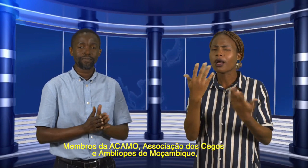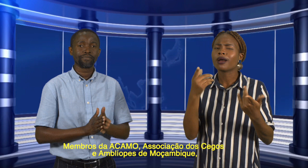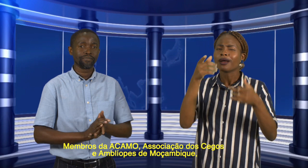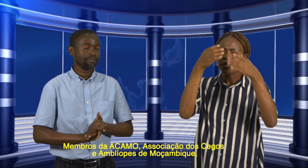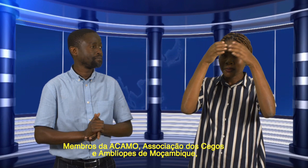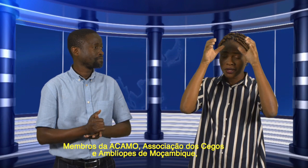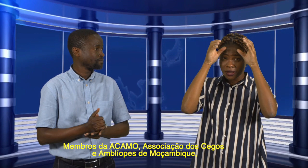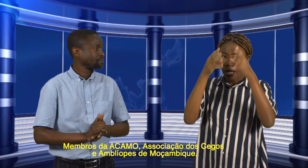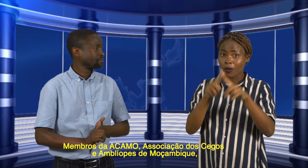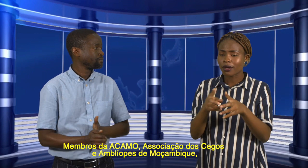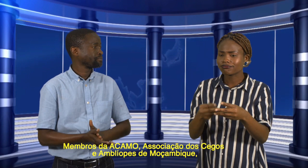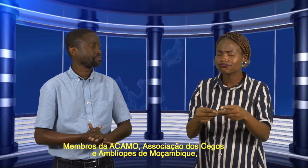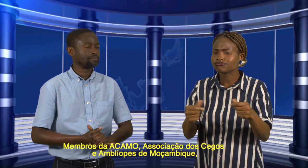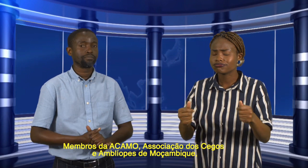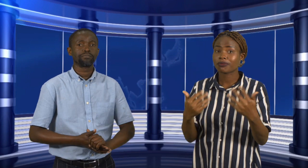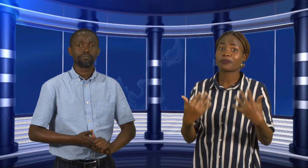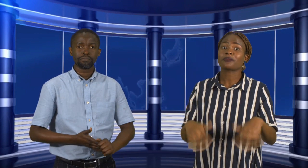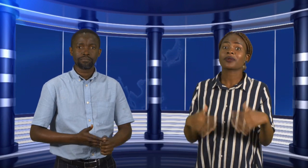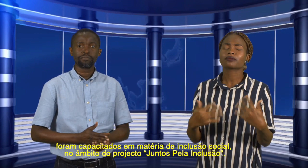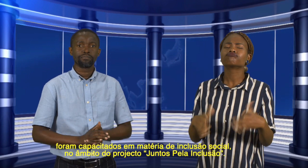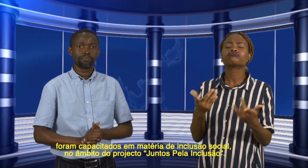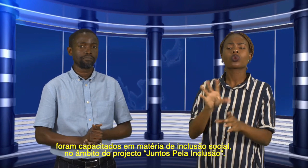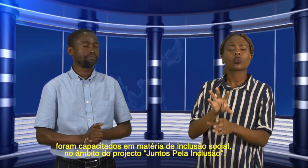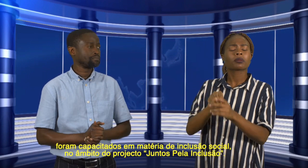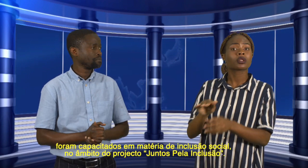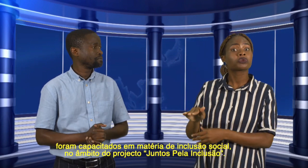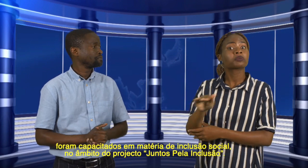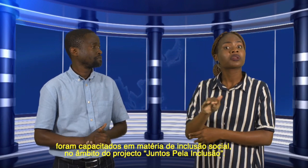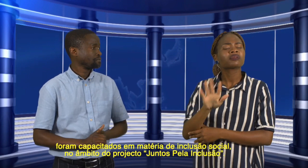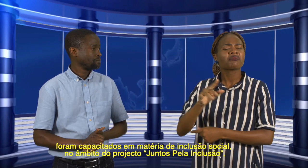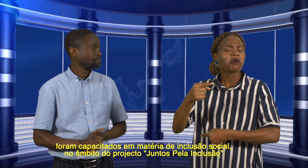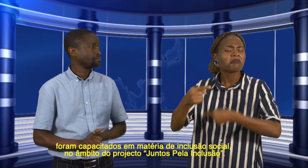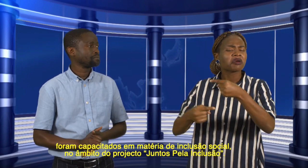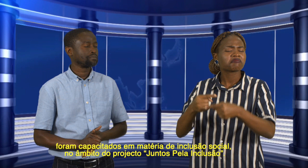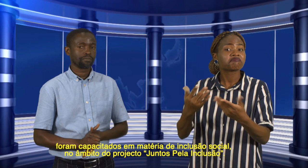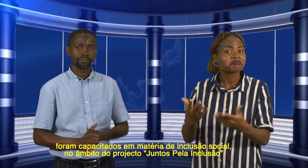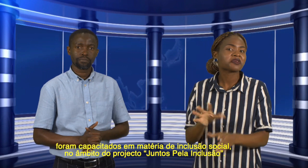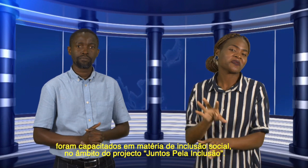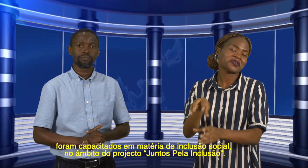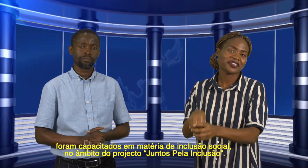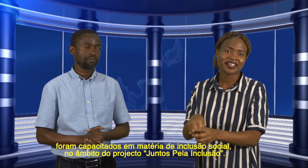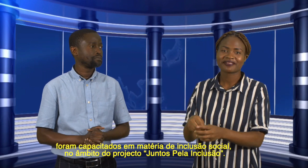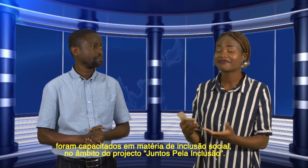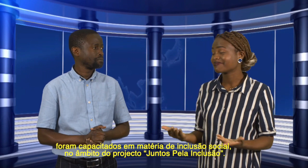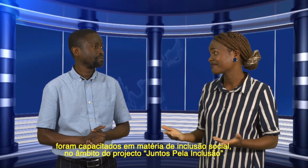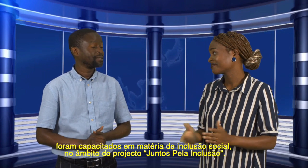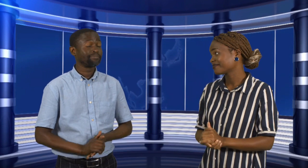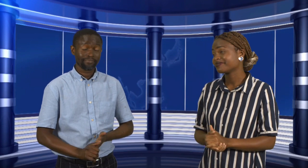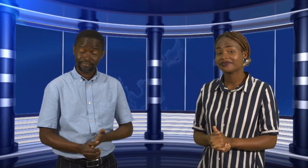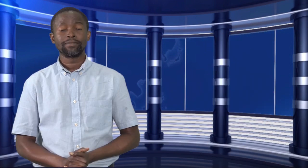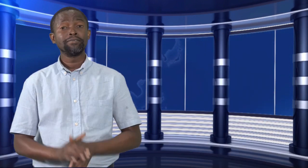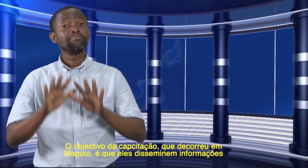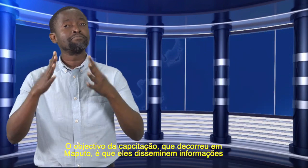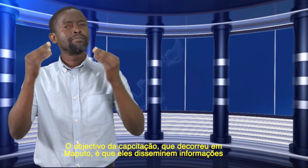Associação dos Cegos e Ambliopes de Moçambique foram capacitados em matéria de inclusão social no âmbito do projeto Juntos pela